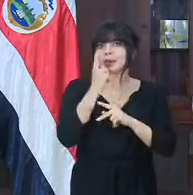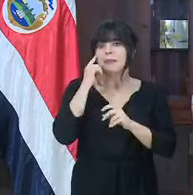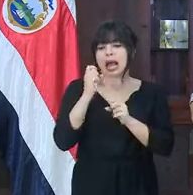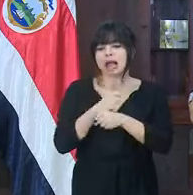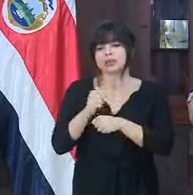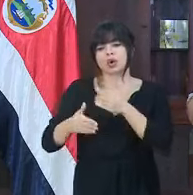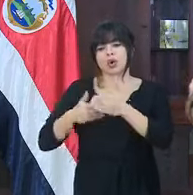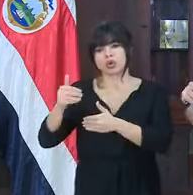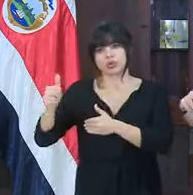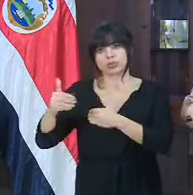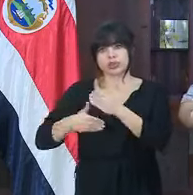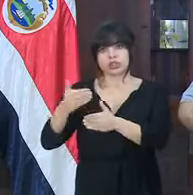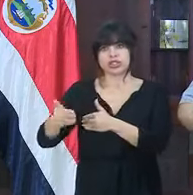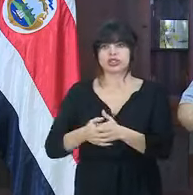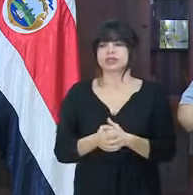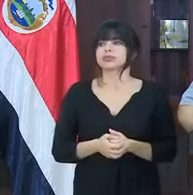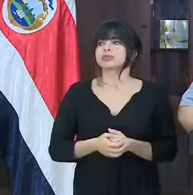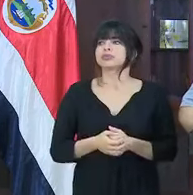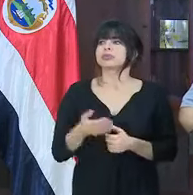de consideraciones.